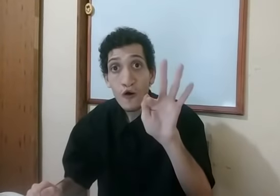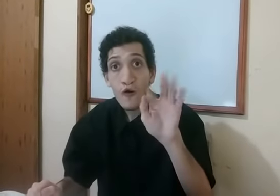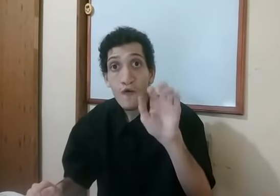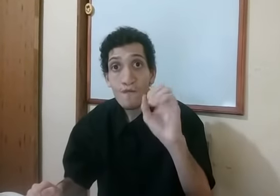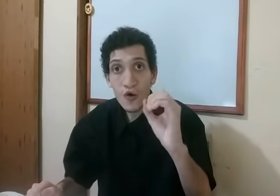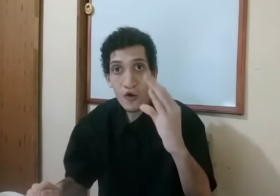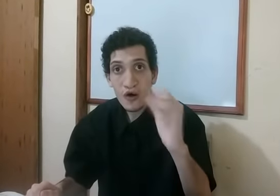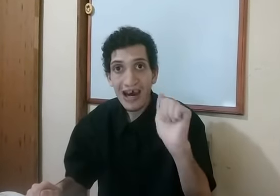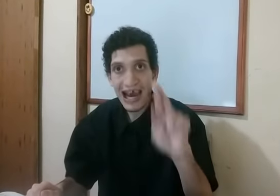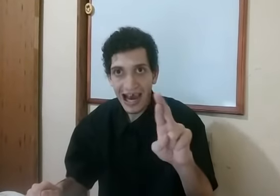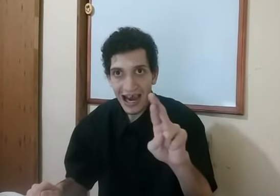Popoar.